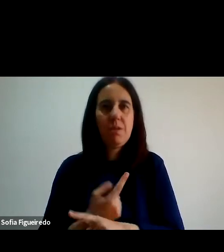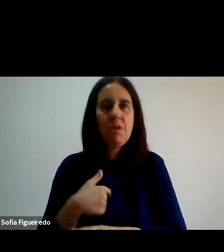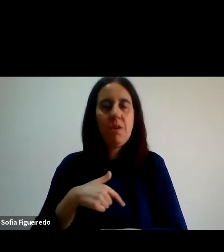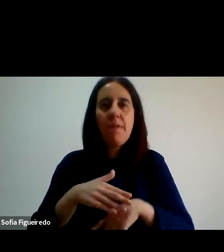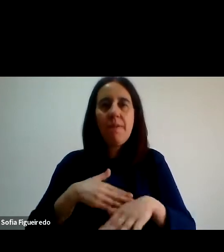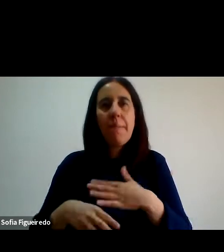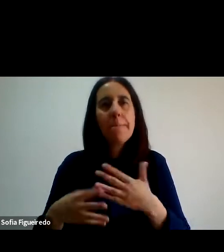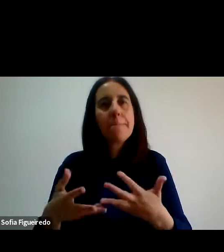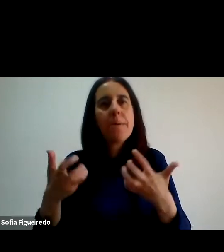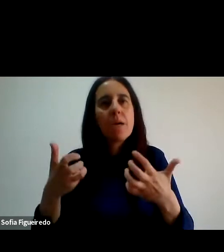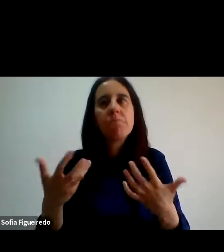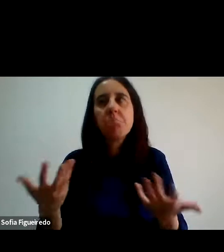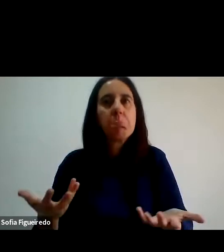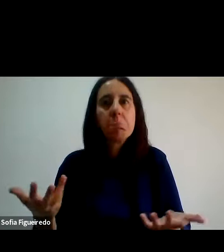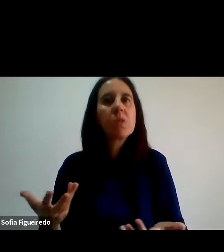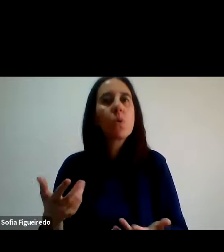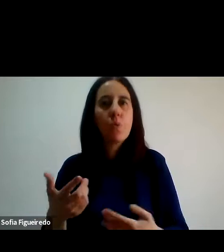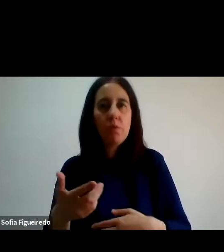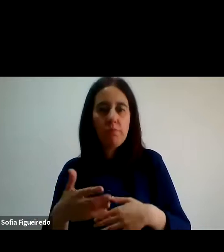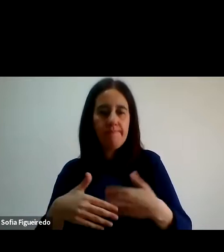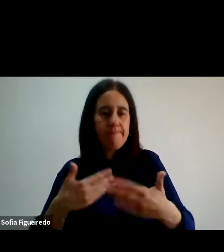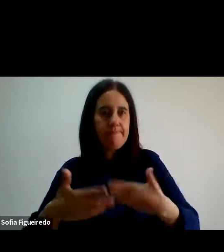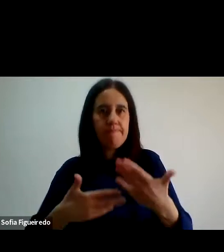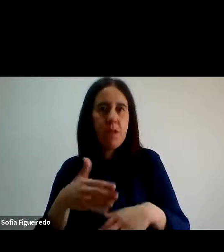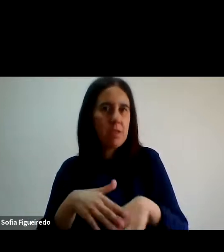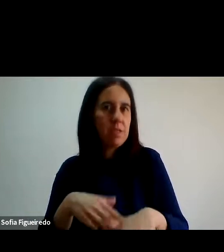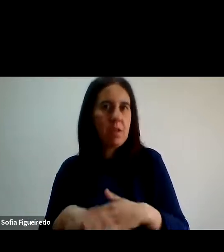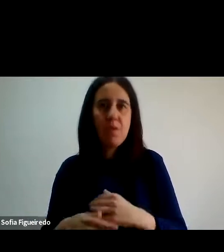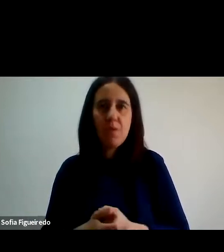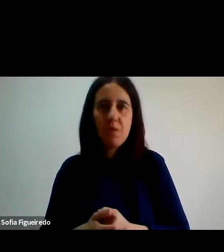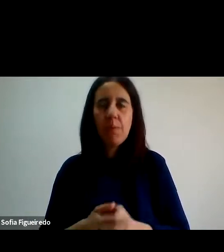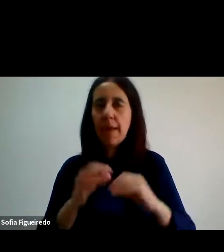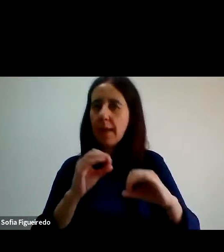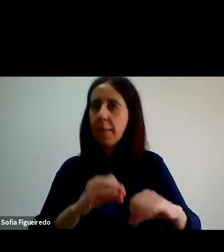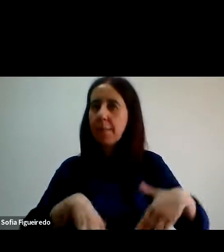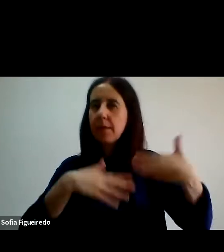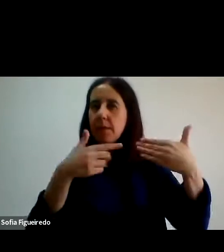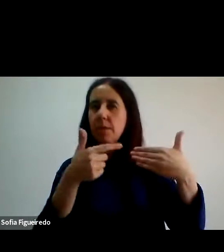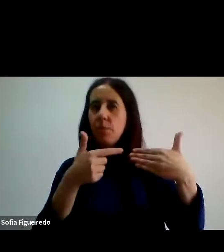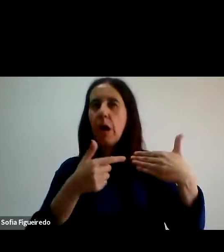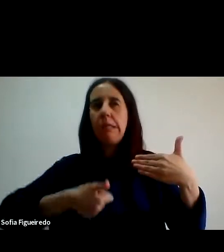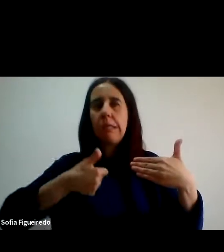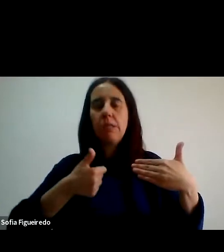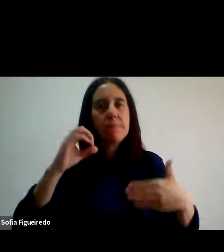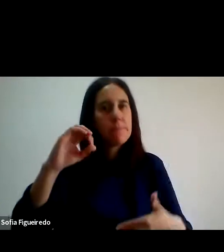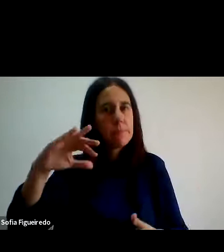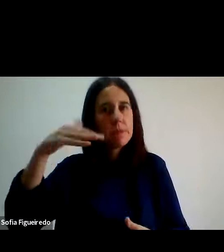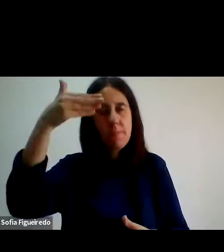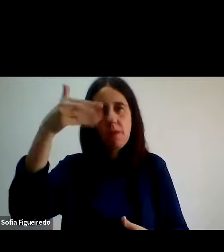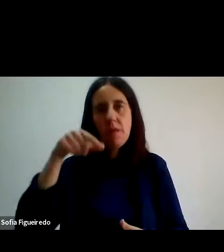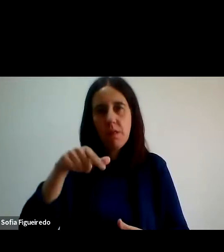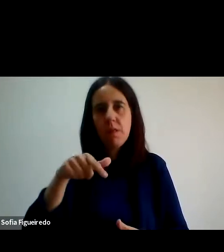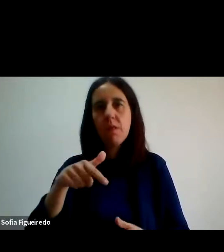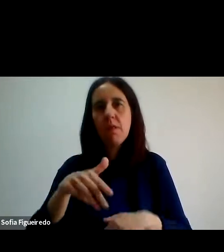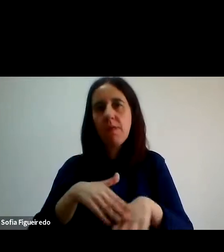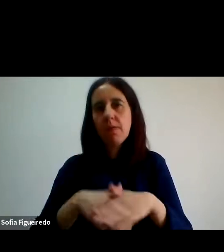fazer quando estamos a realizar determinada ação. Portanto, começar pelo princípio é absolutamente principal fazer